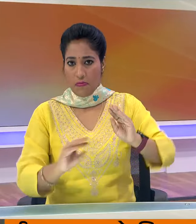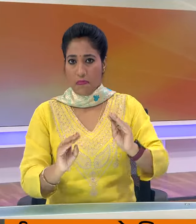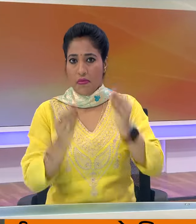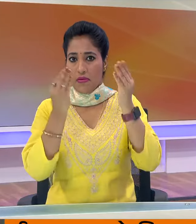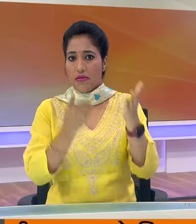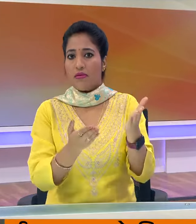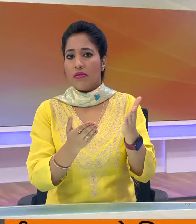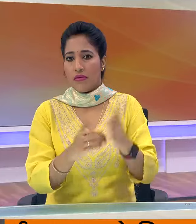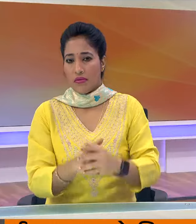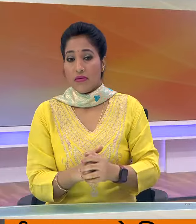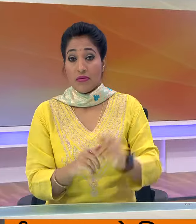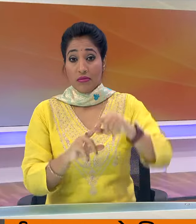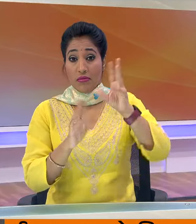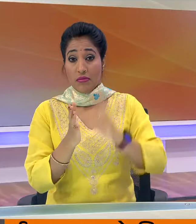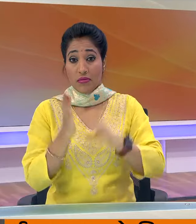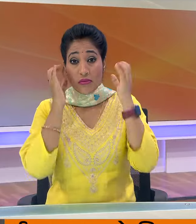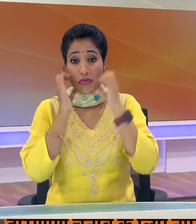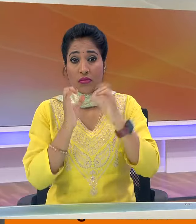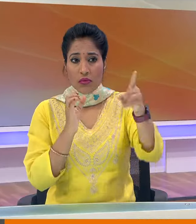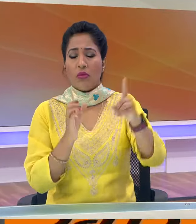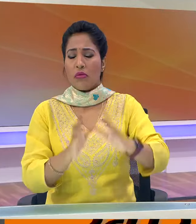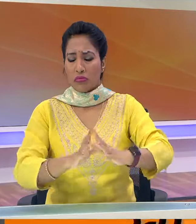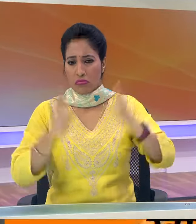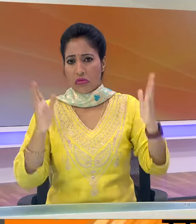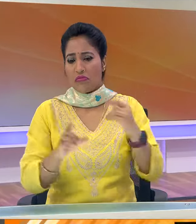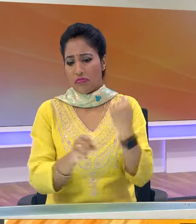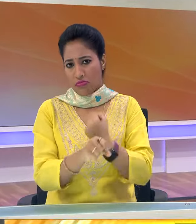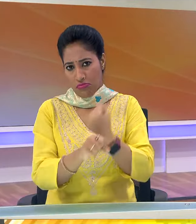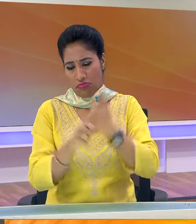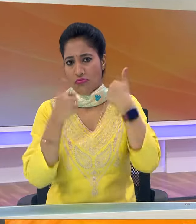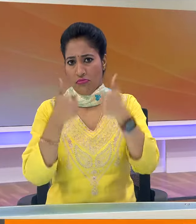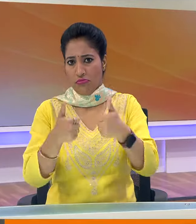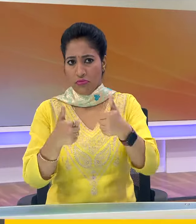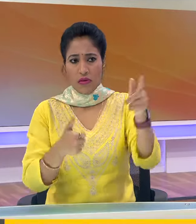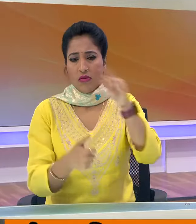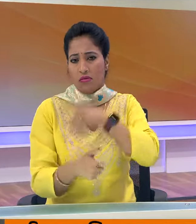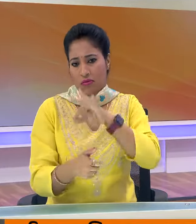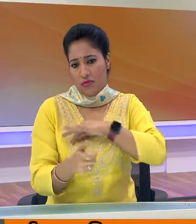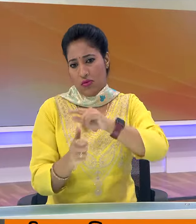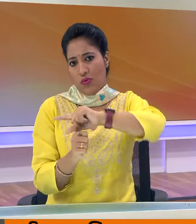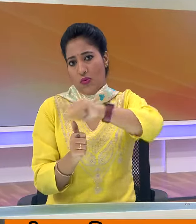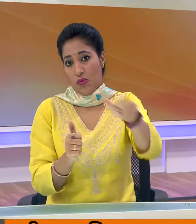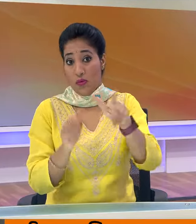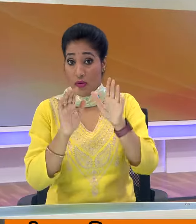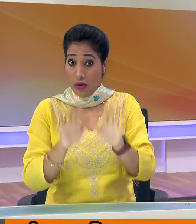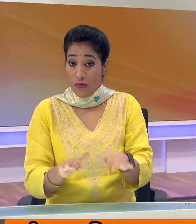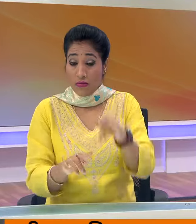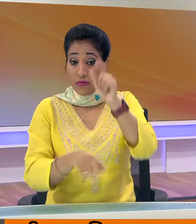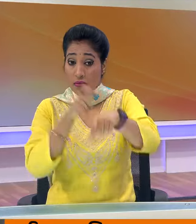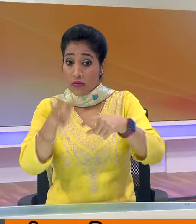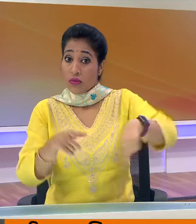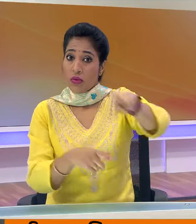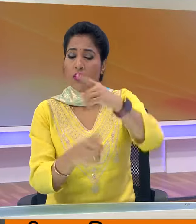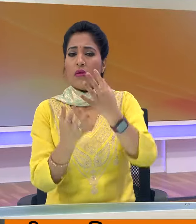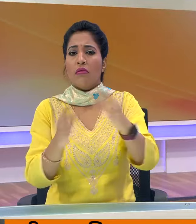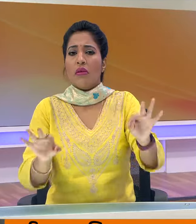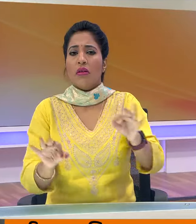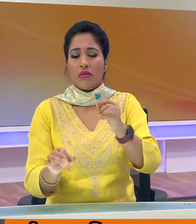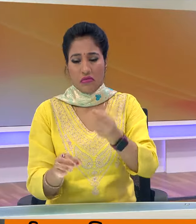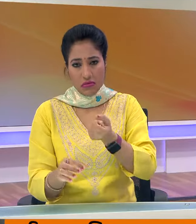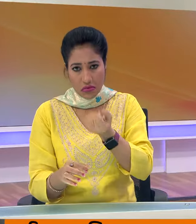है। मोदी जी सबके लिए बहुत बढ़िया काम कर रहे हैं, बहुत फ़ायदा मिलेगा सब लोगों का, इसमें निःशुल्क इलाज